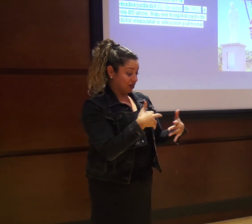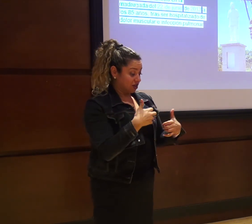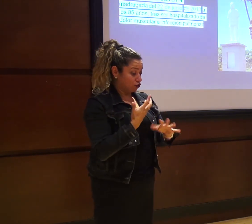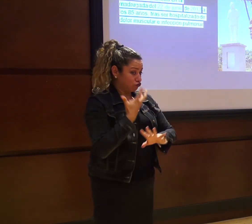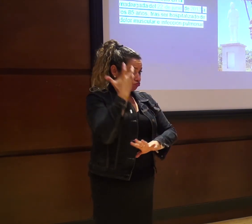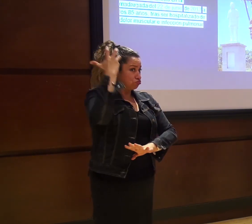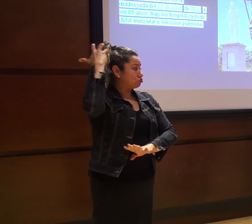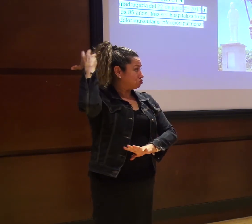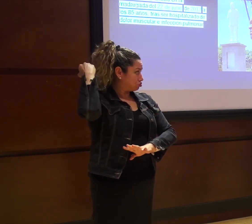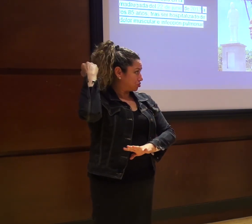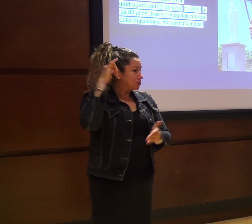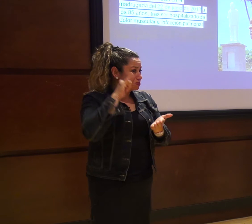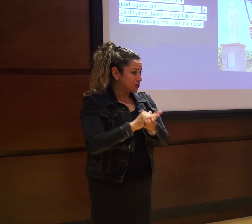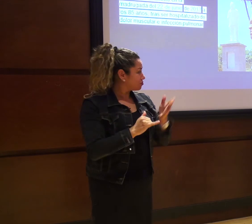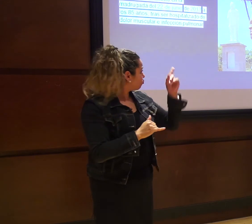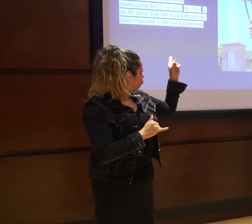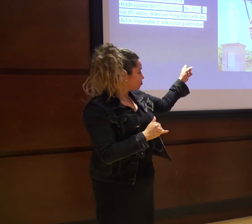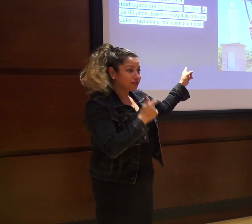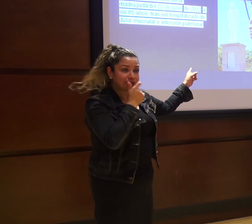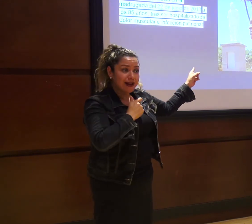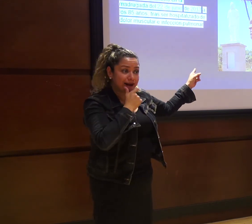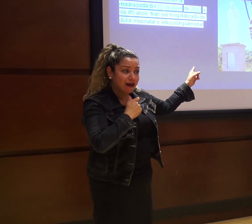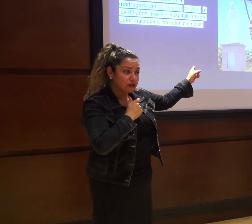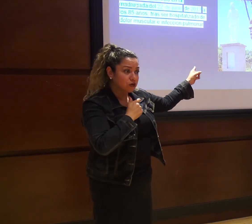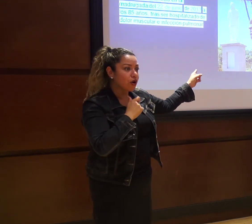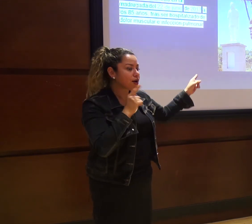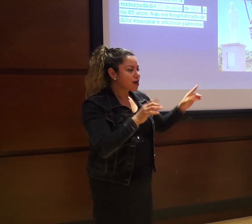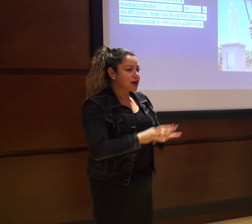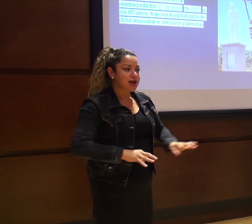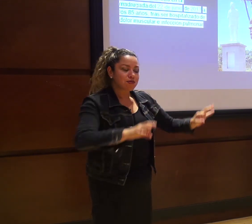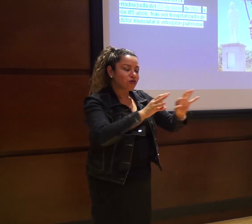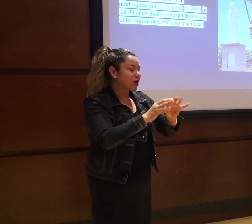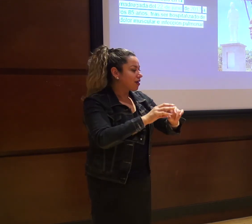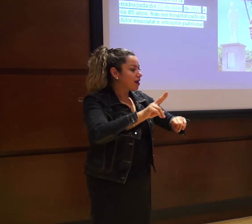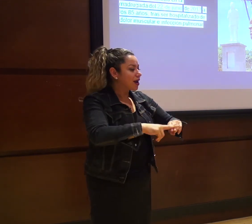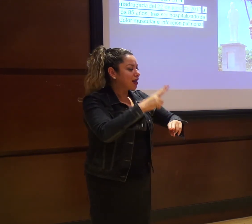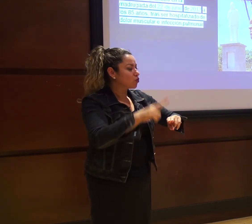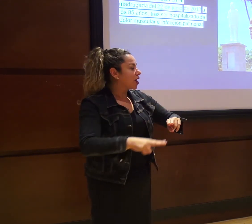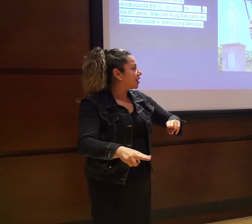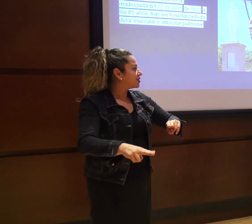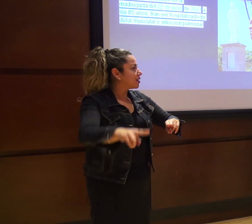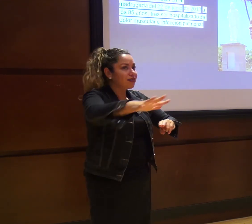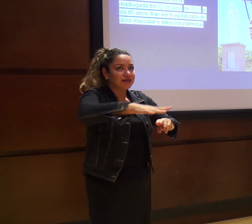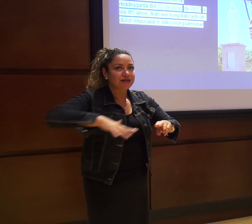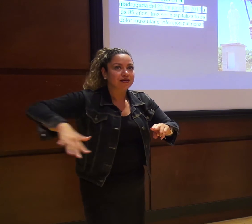Díaz, es primordial los elementos de la naturaleza, la relación, la mención que hay con ellos y la